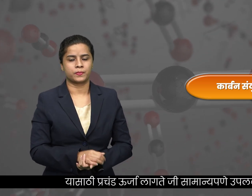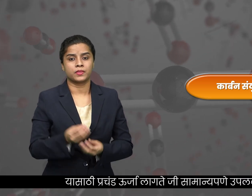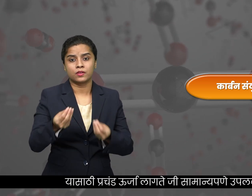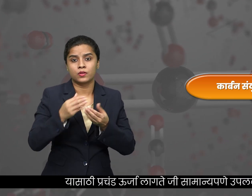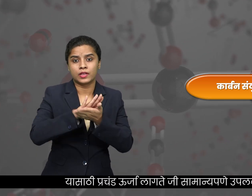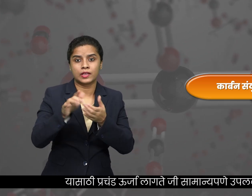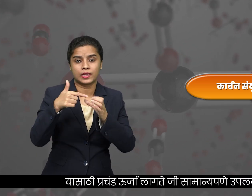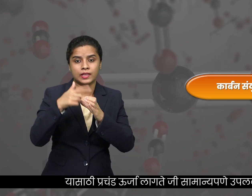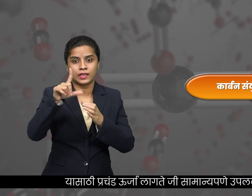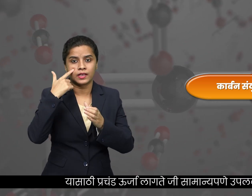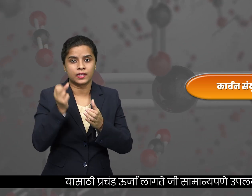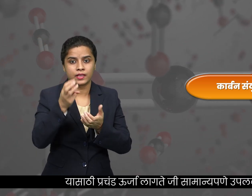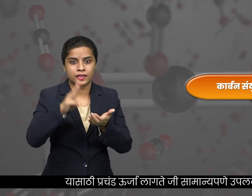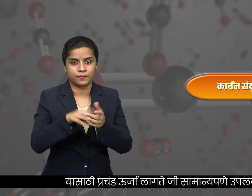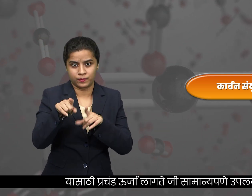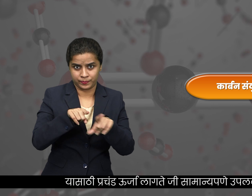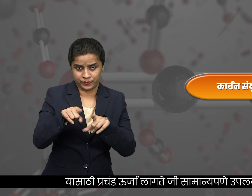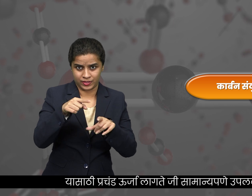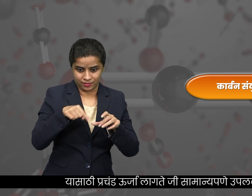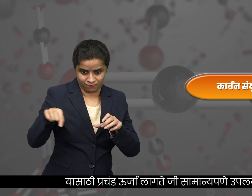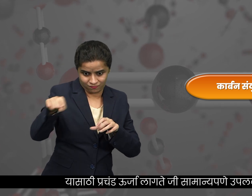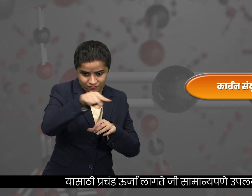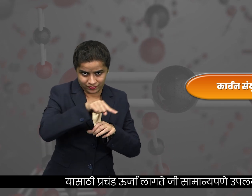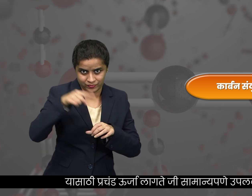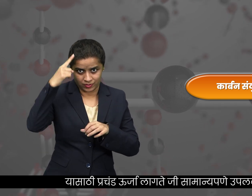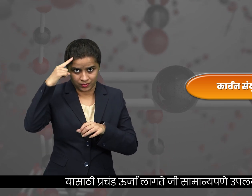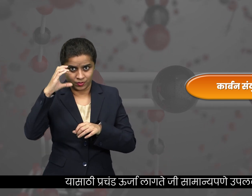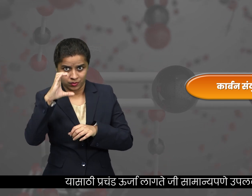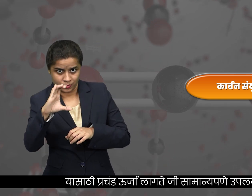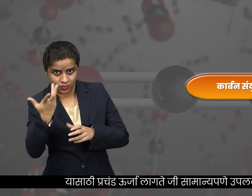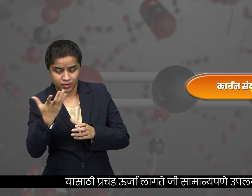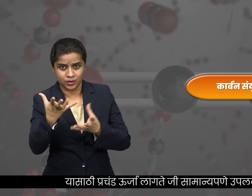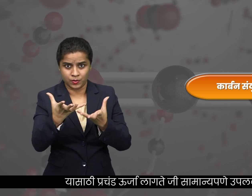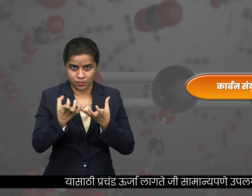यासाठी प्रचंड ऊर्जा लागते, ती सामान्यपणे उपलब्ध नसते.